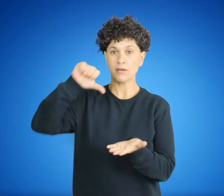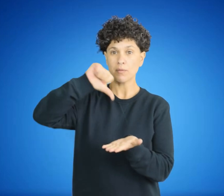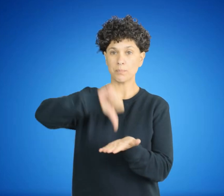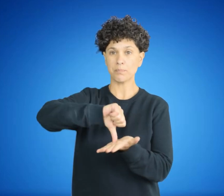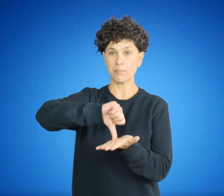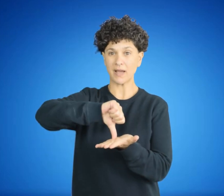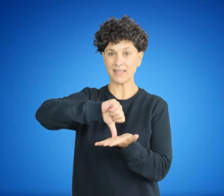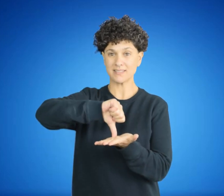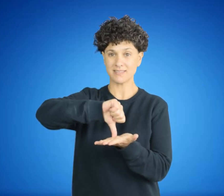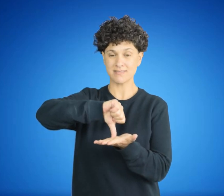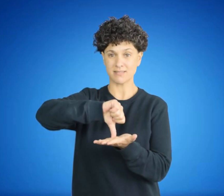en Atenas